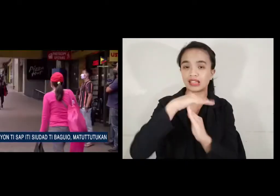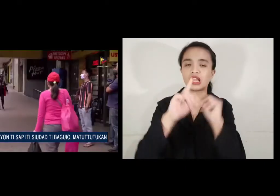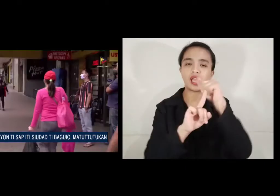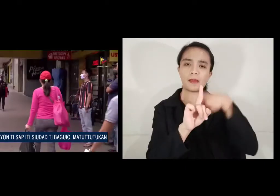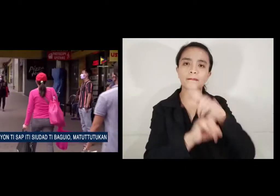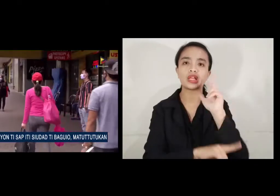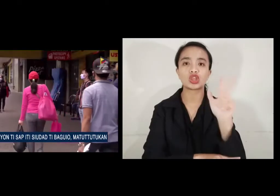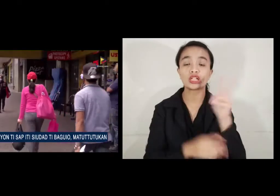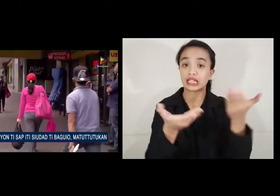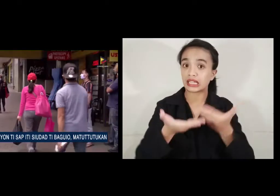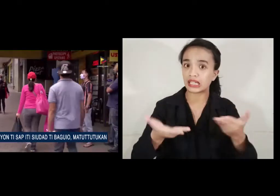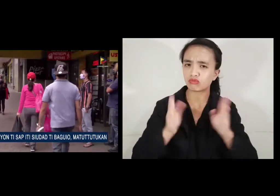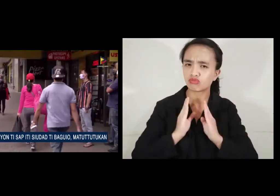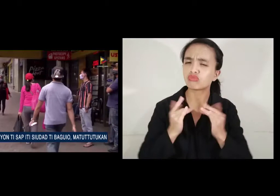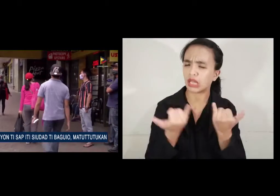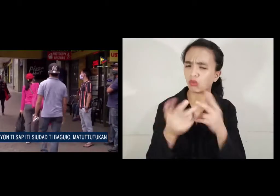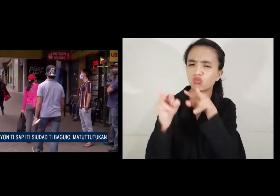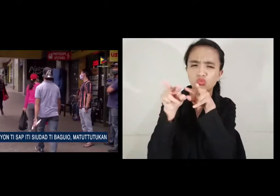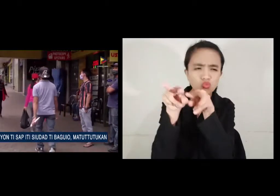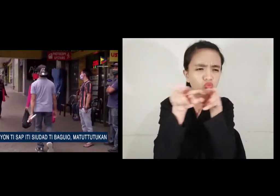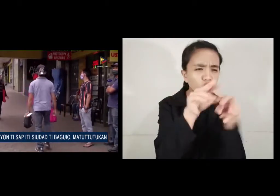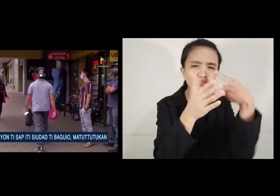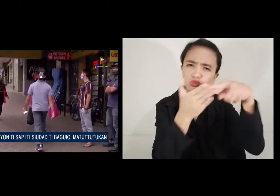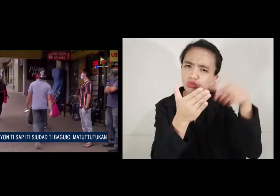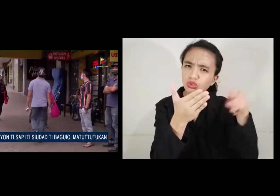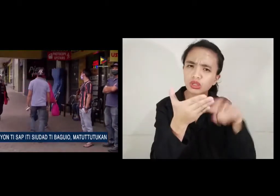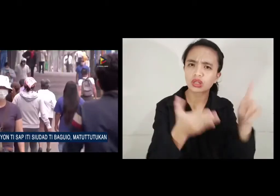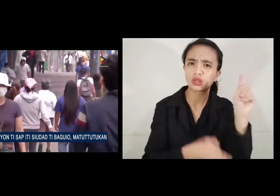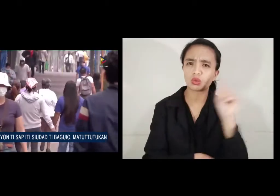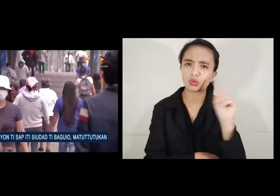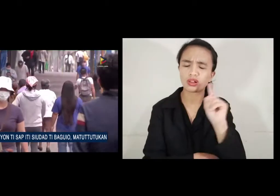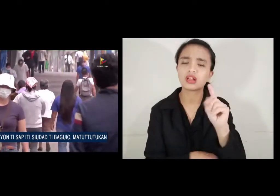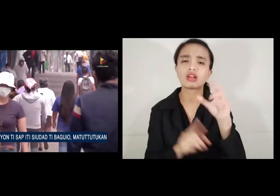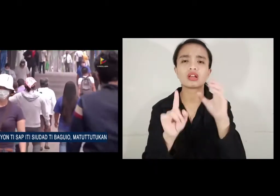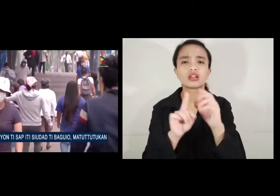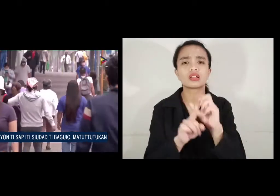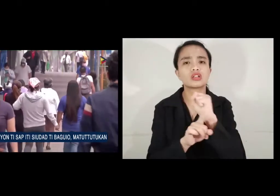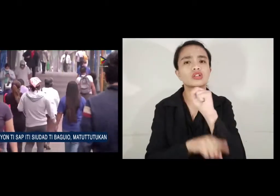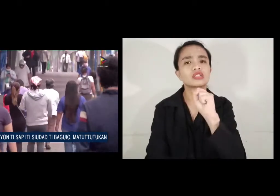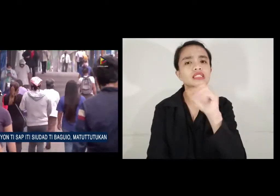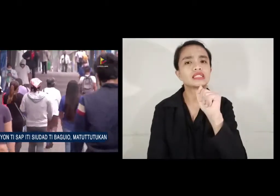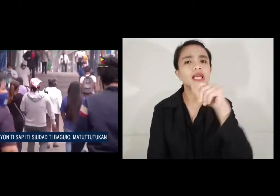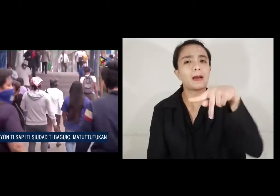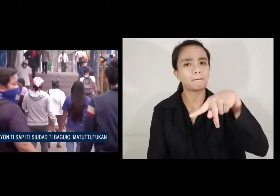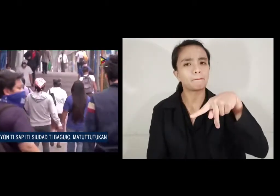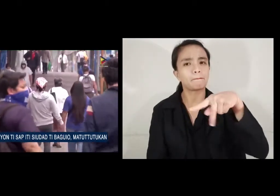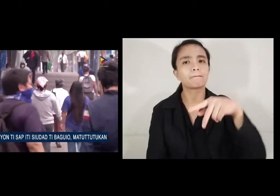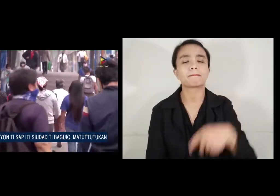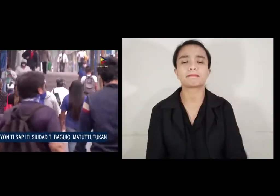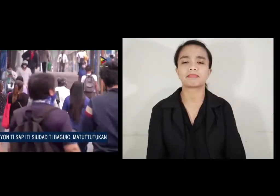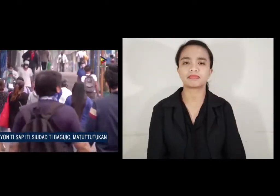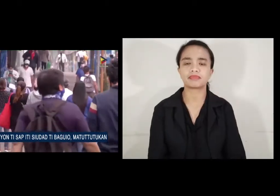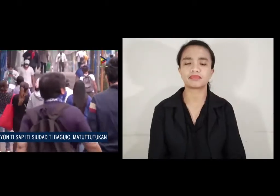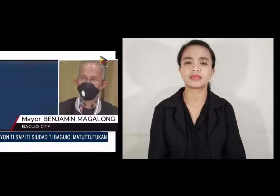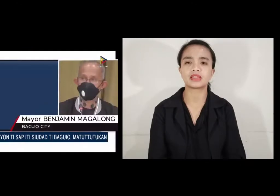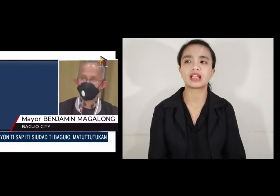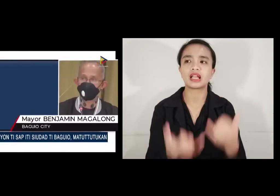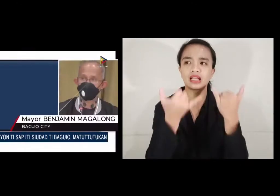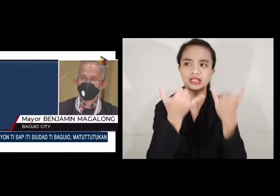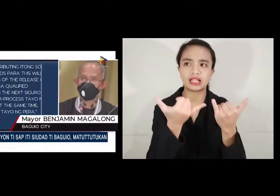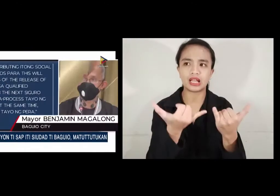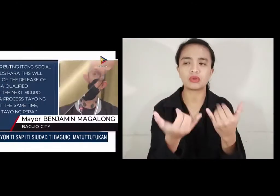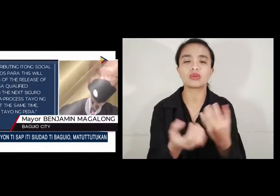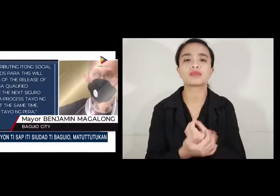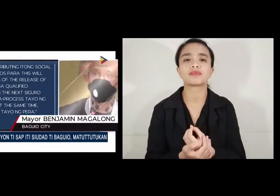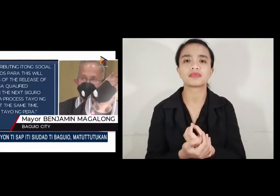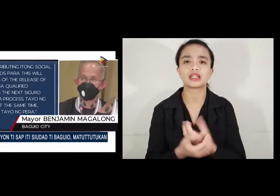30. Ditoy syudad tututukan nitan ti lokal a gobyerno ti akamda iti Social Amelioration Program. We are